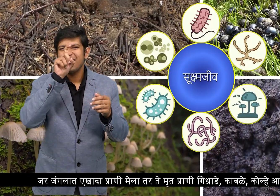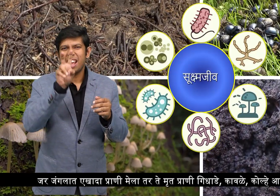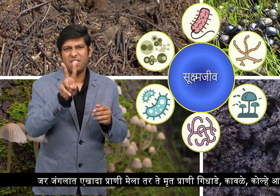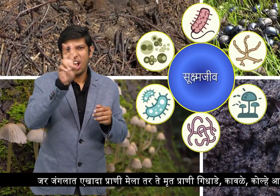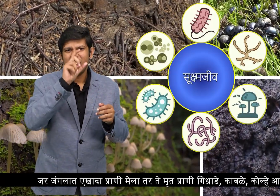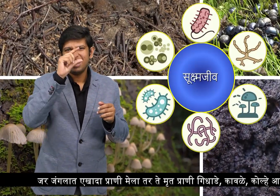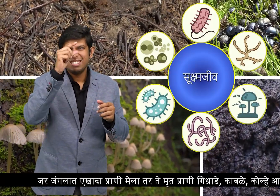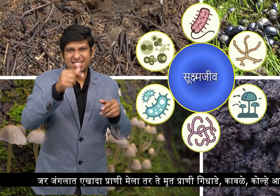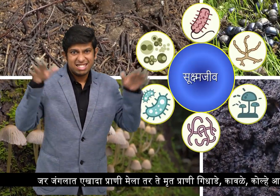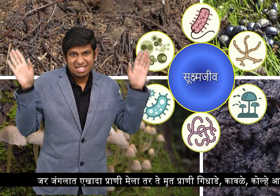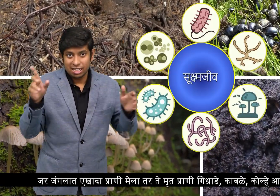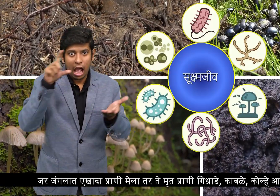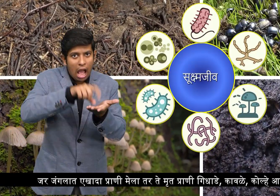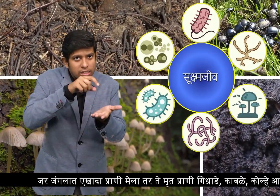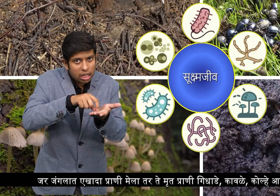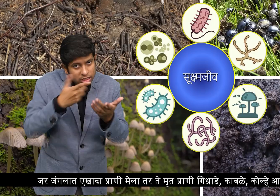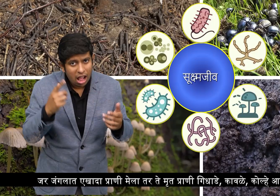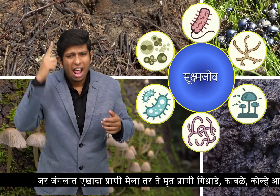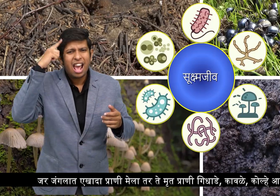आणि कीटकांचे अन्न बनतात.